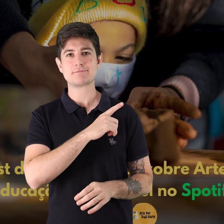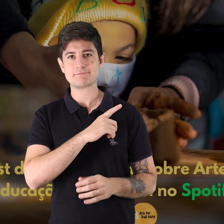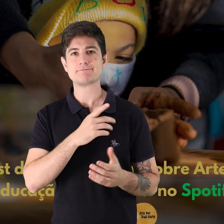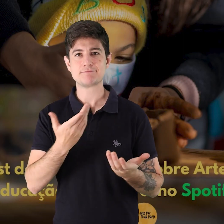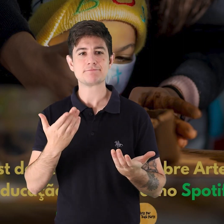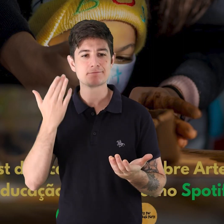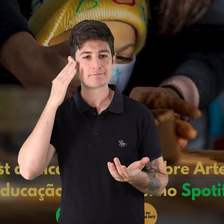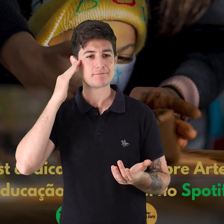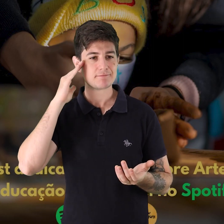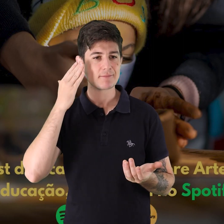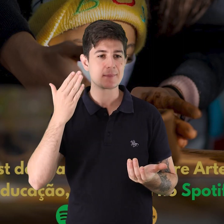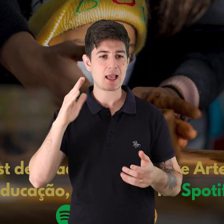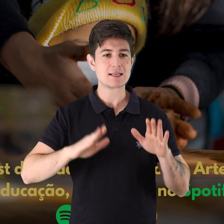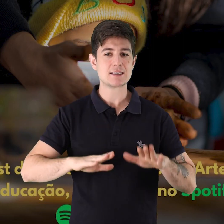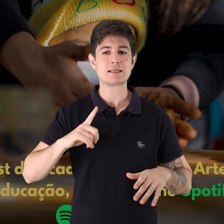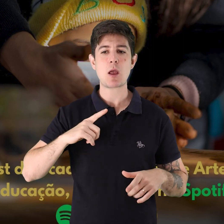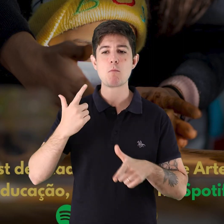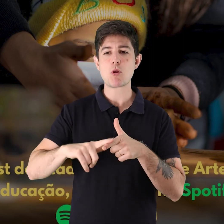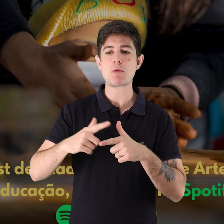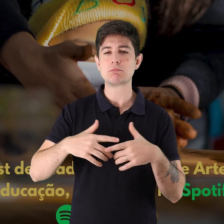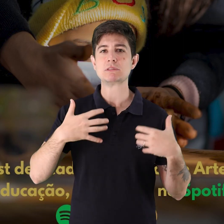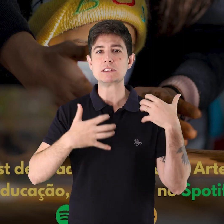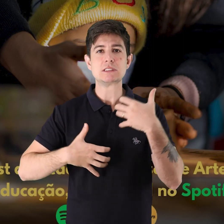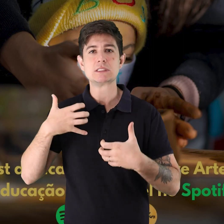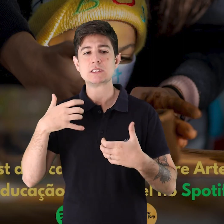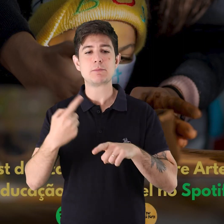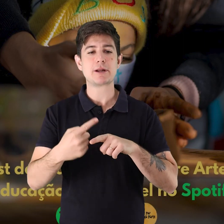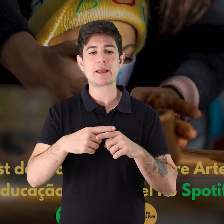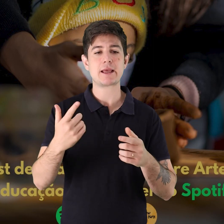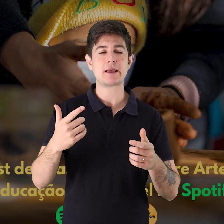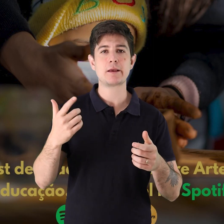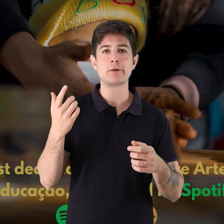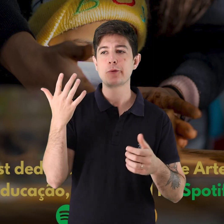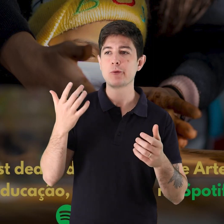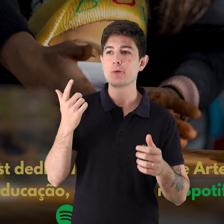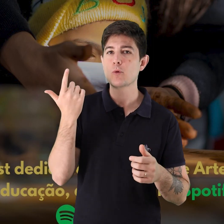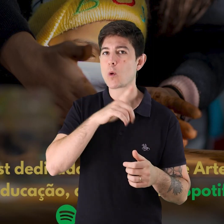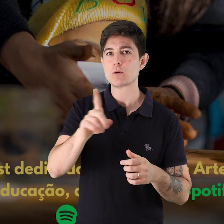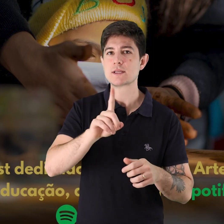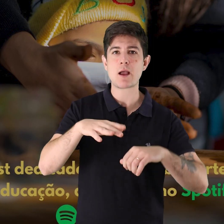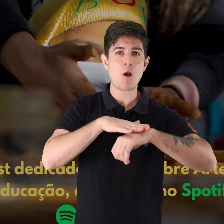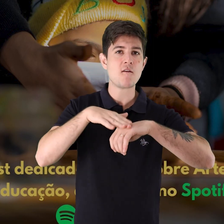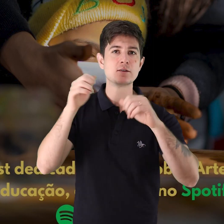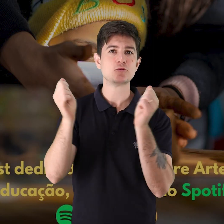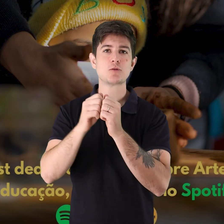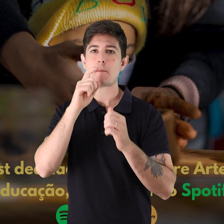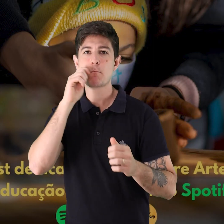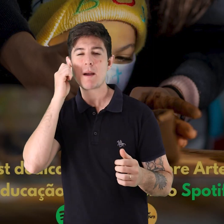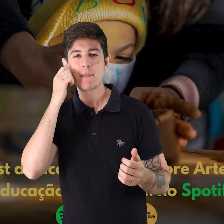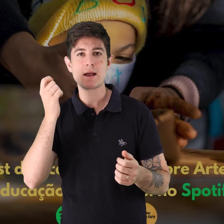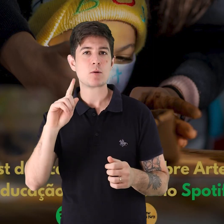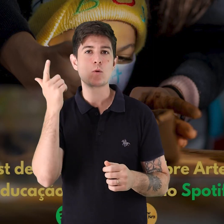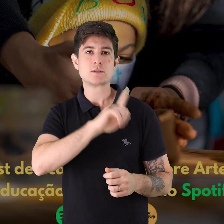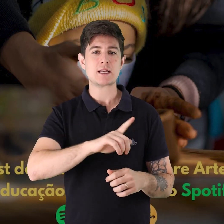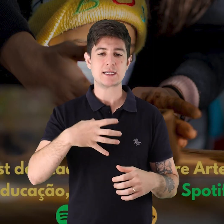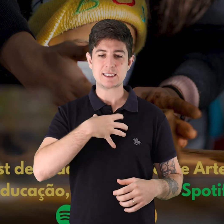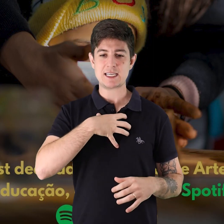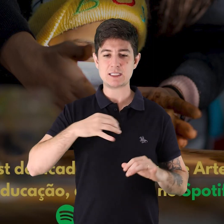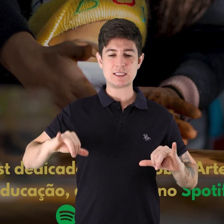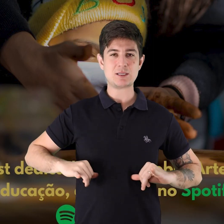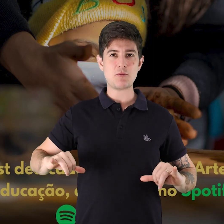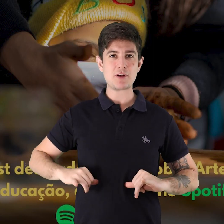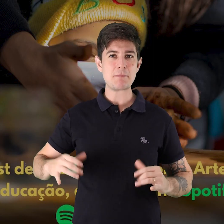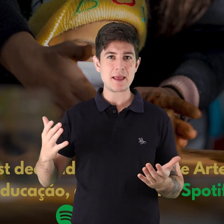exemplo, quais são as angústias, né? Não ter abertura de espaço de conversa com os pais, não terem os sentimentos